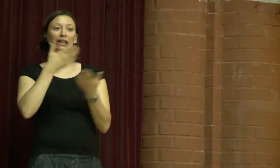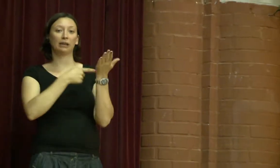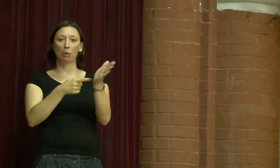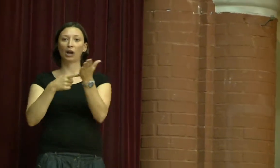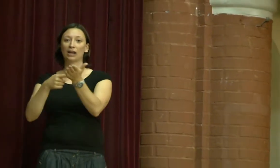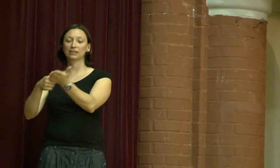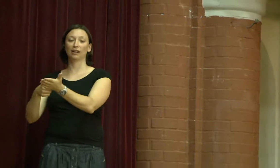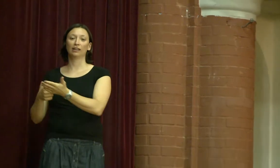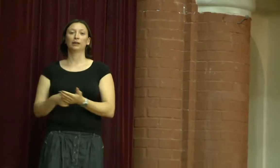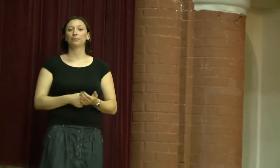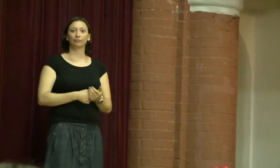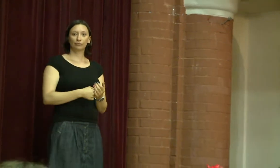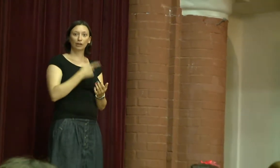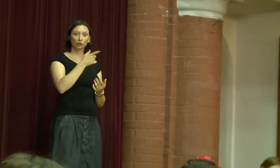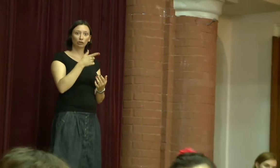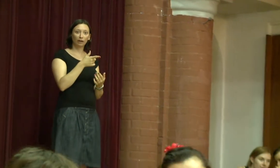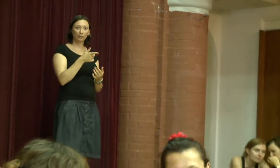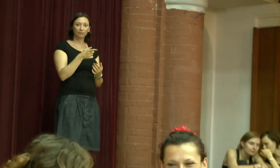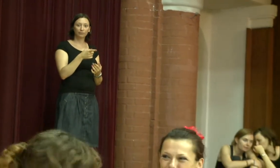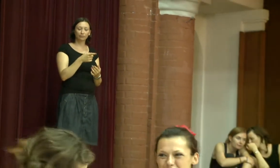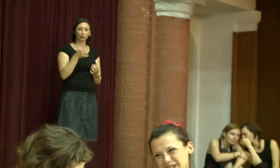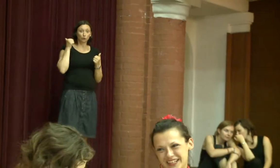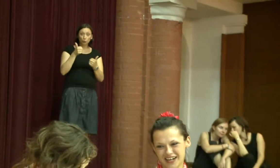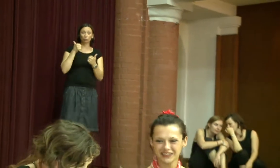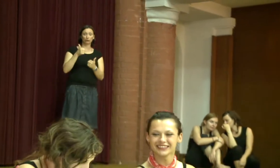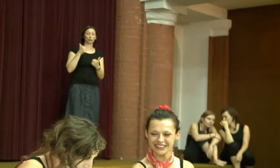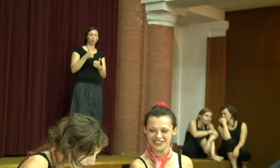razkazali naše podjetje. Tako da... Ja, super, ja, odlično.